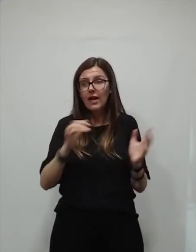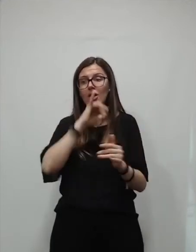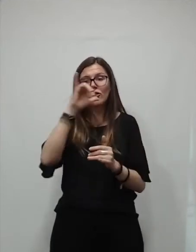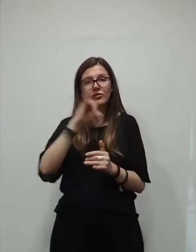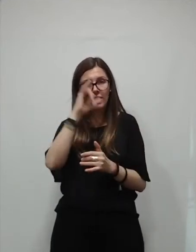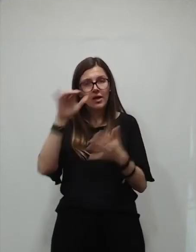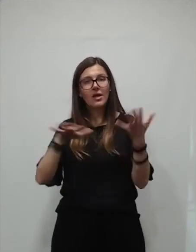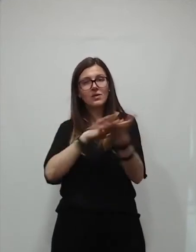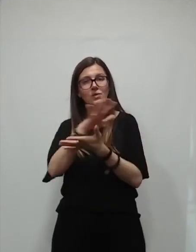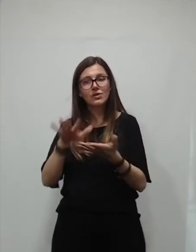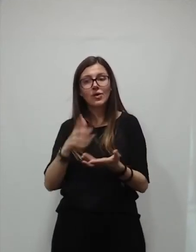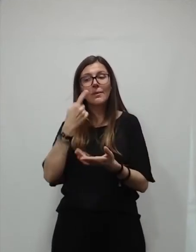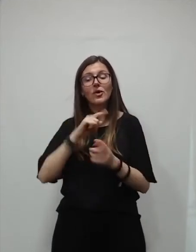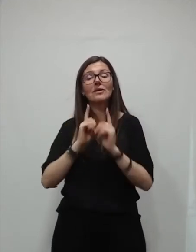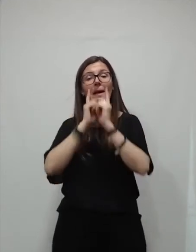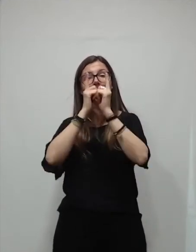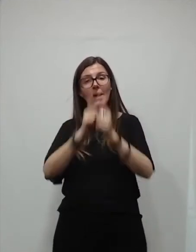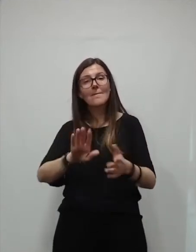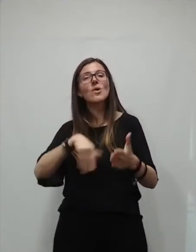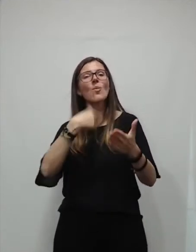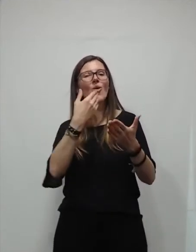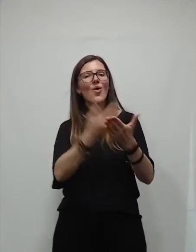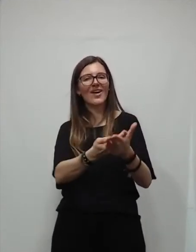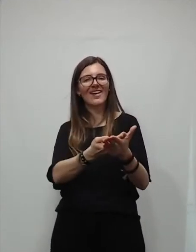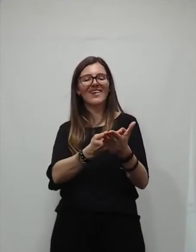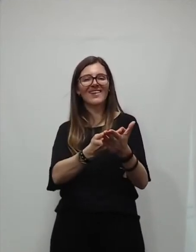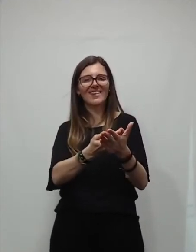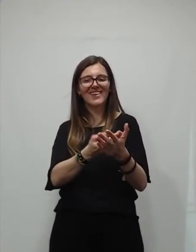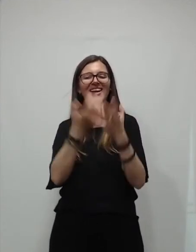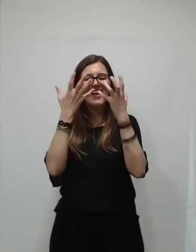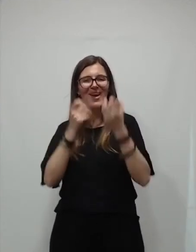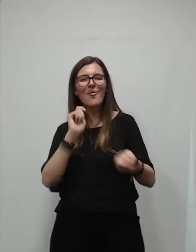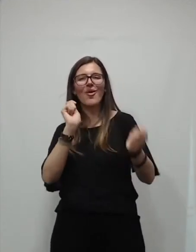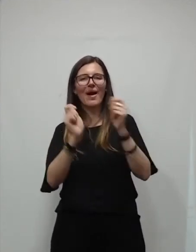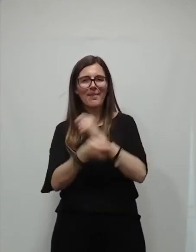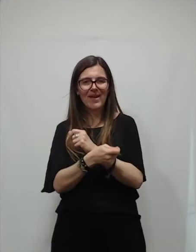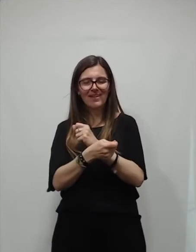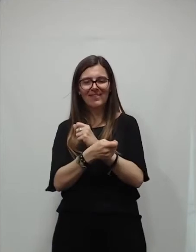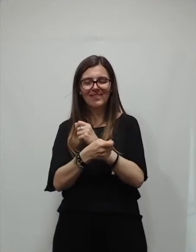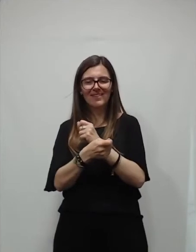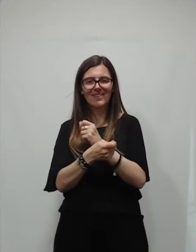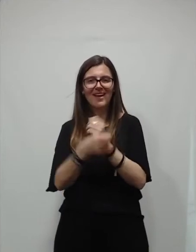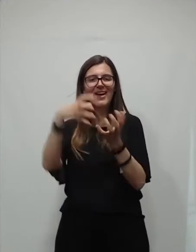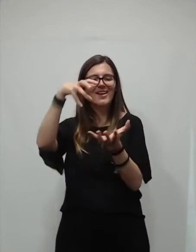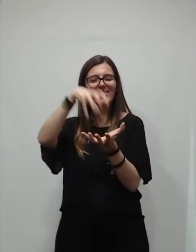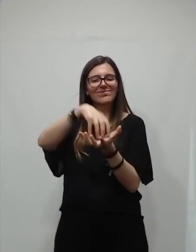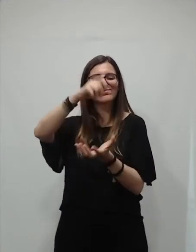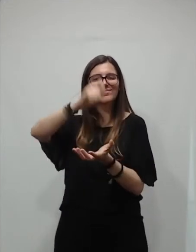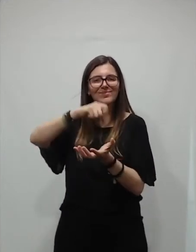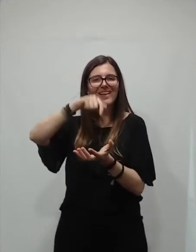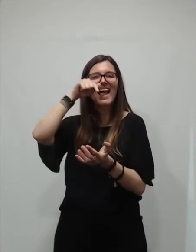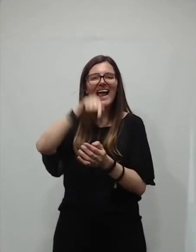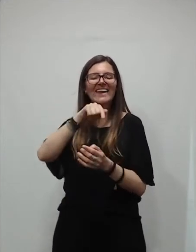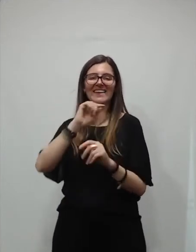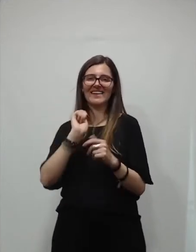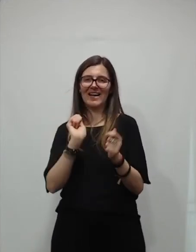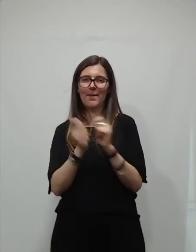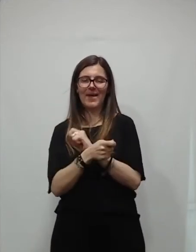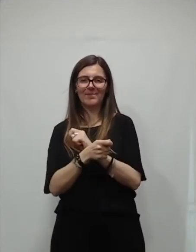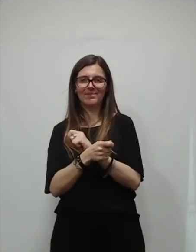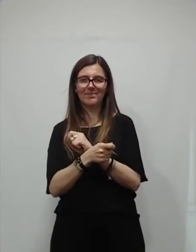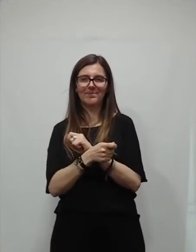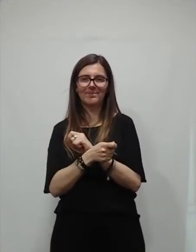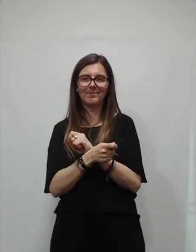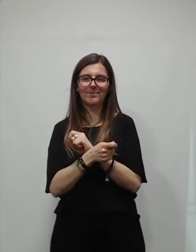pero también proponer incidir en estas prácticas judiciales desde el modelo de salud mental comunitaria, en